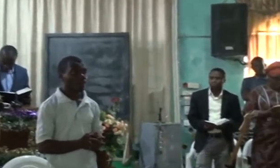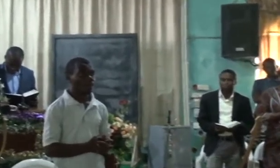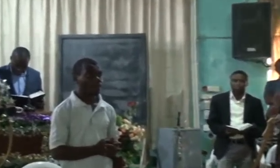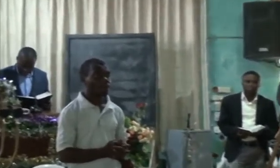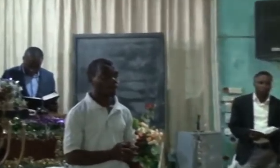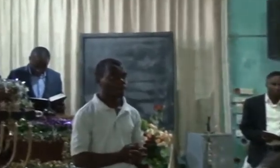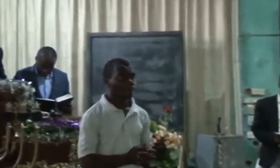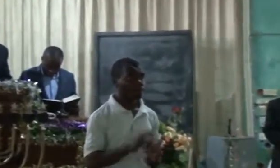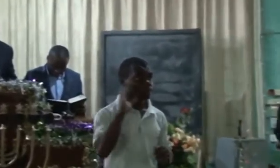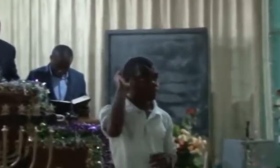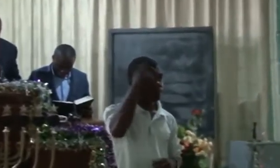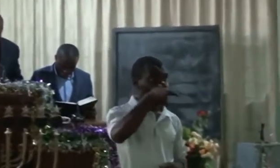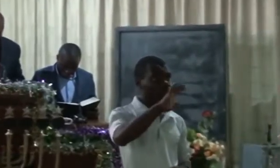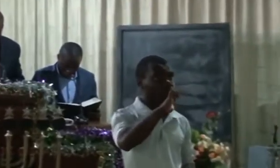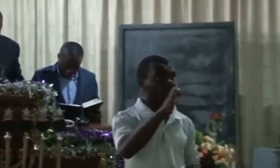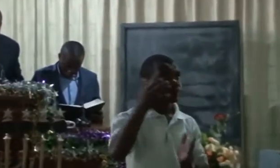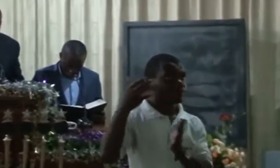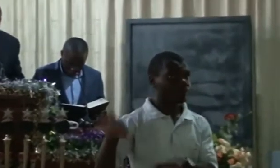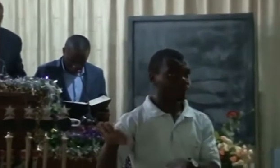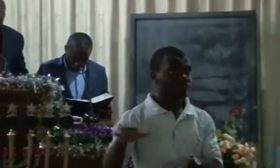hakumtawali tena. Car il est mort.